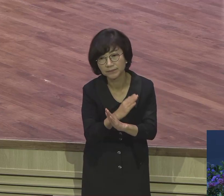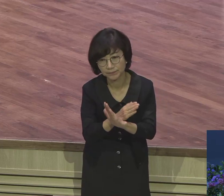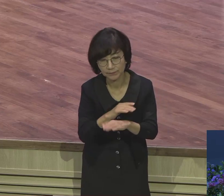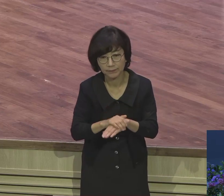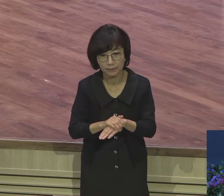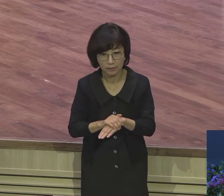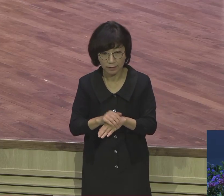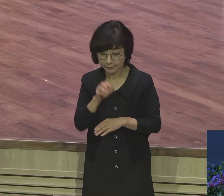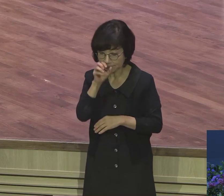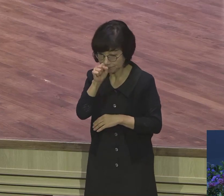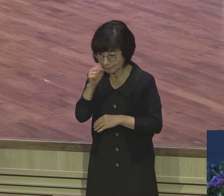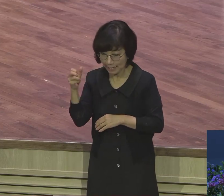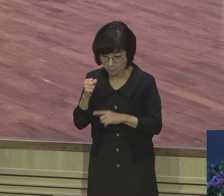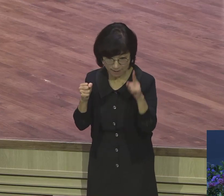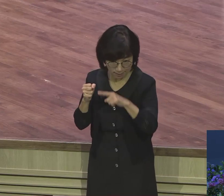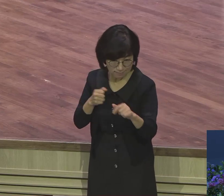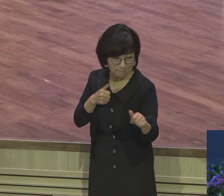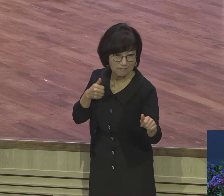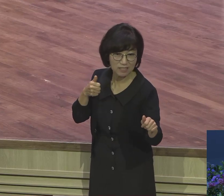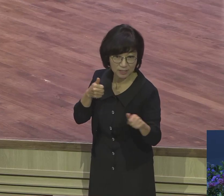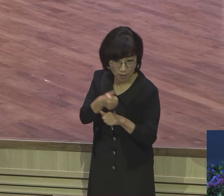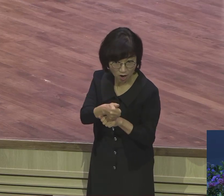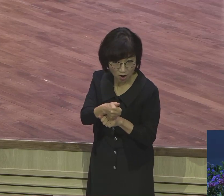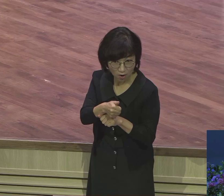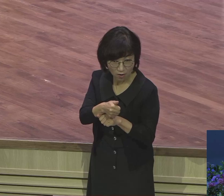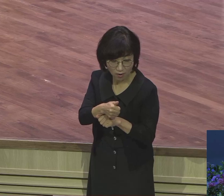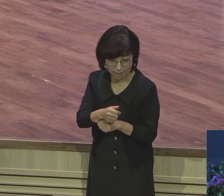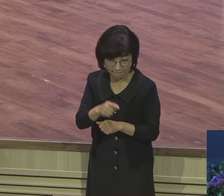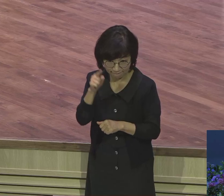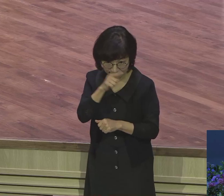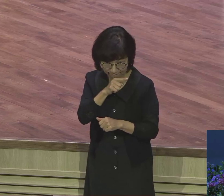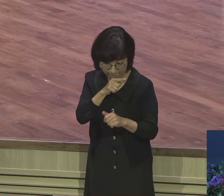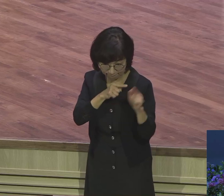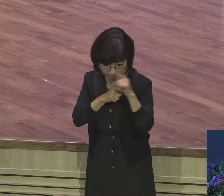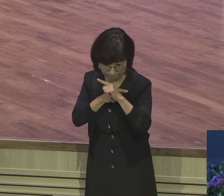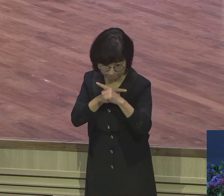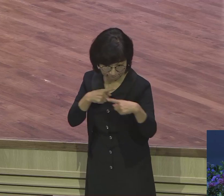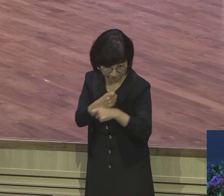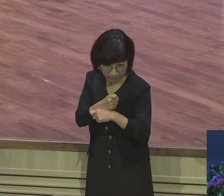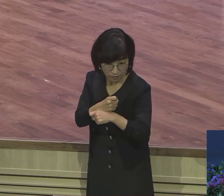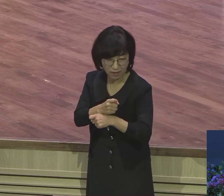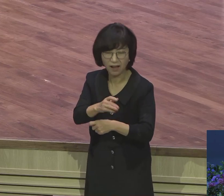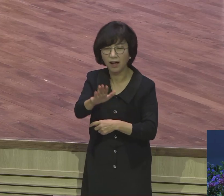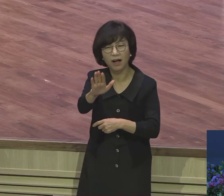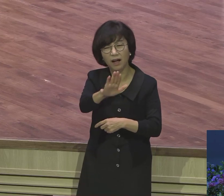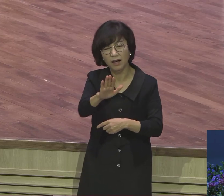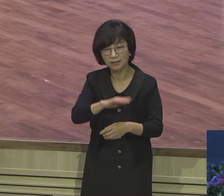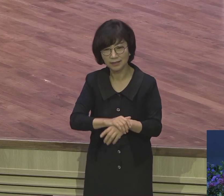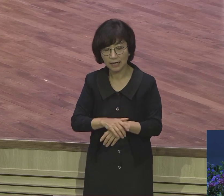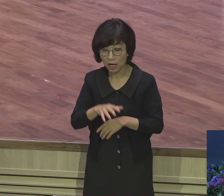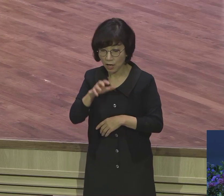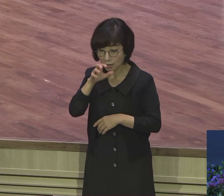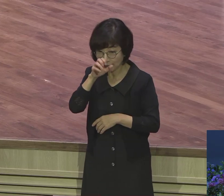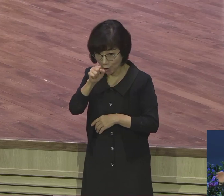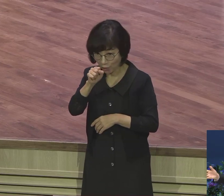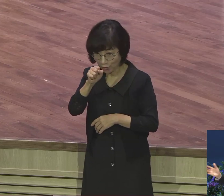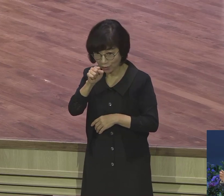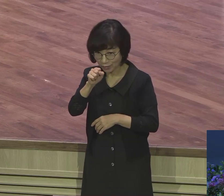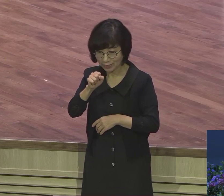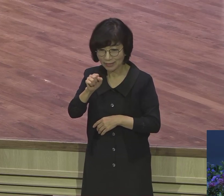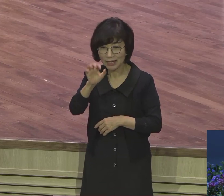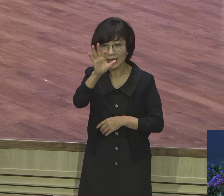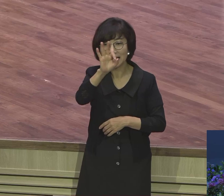지지 말고 뭐래요? 악으로 갚으랍니까? 아니요. 선으로 악을 이기라. 선이 뭐예요? 다